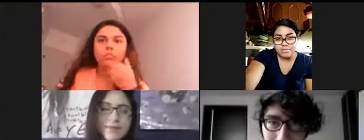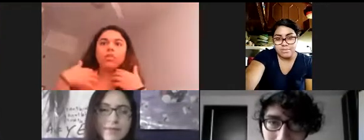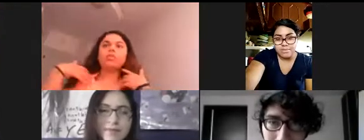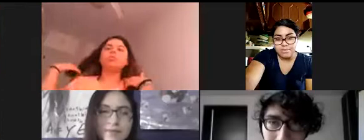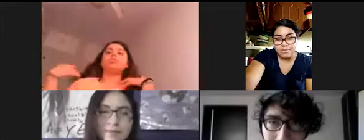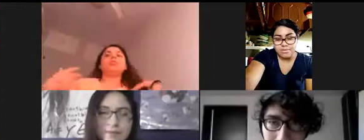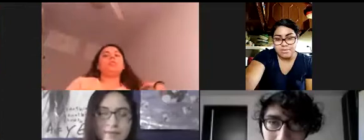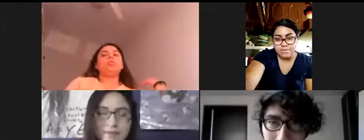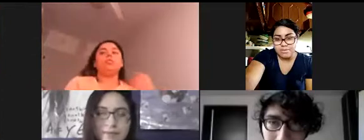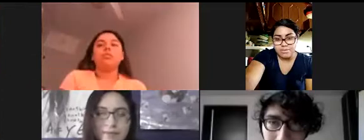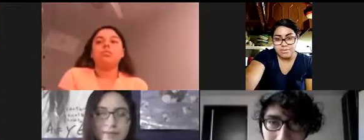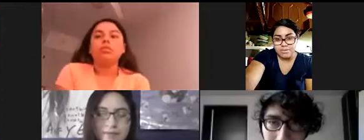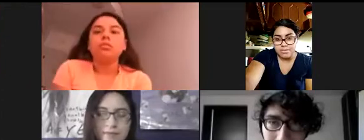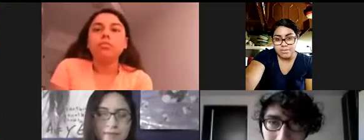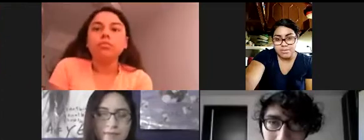Es que no vi. ¿Quién?